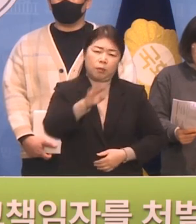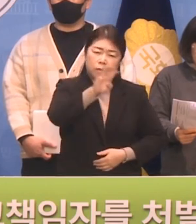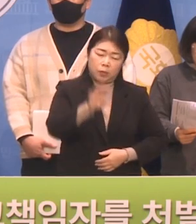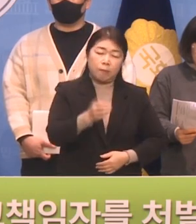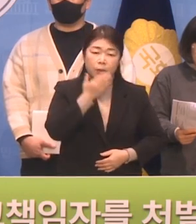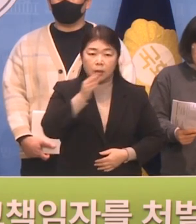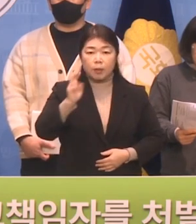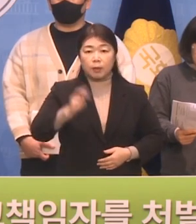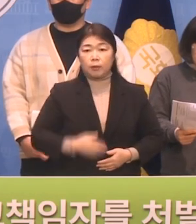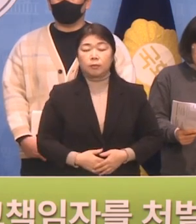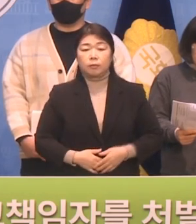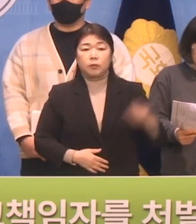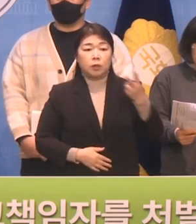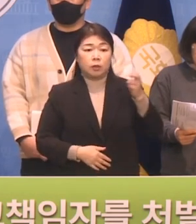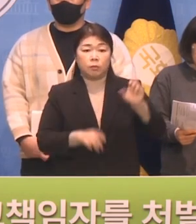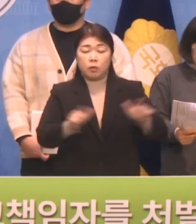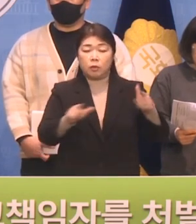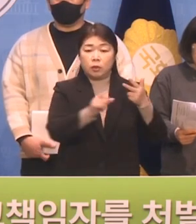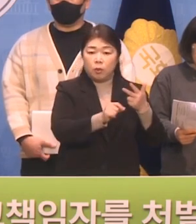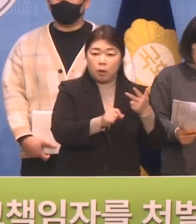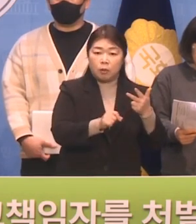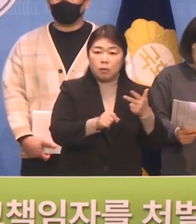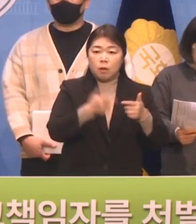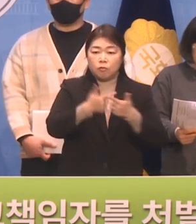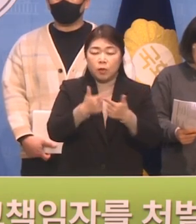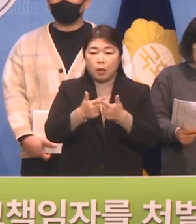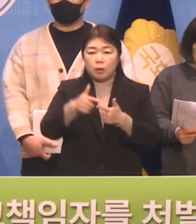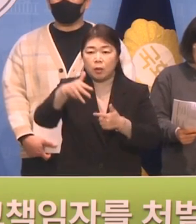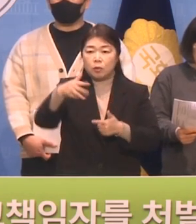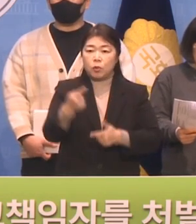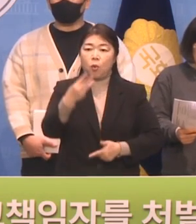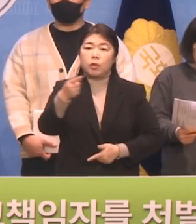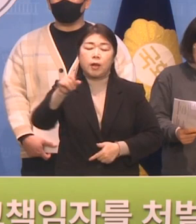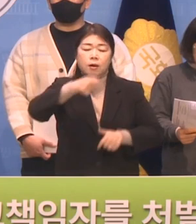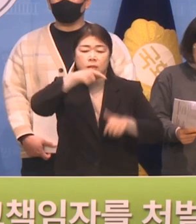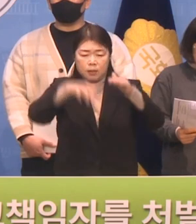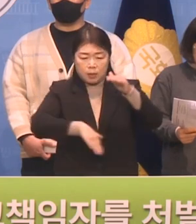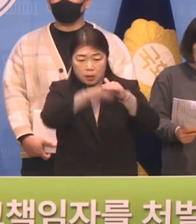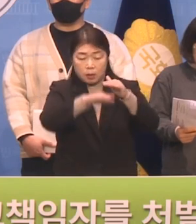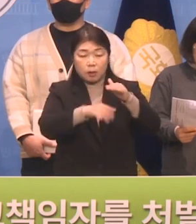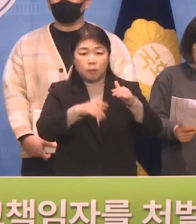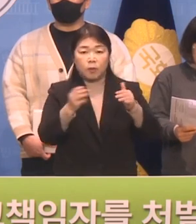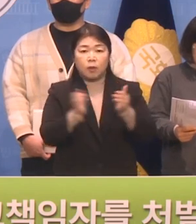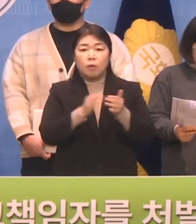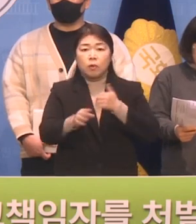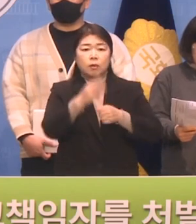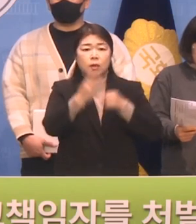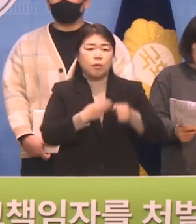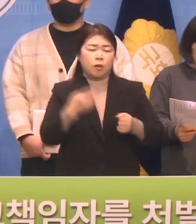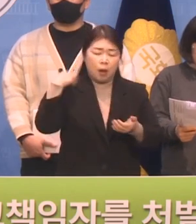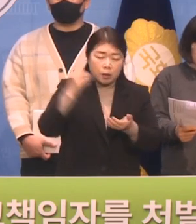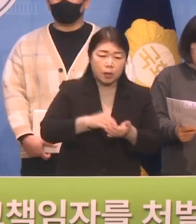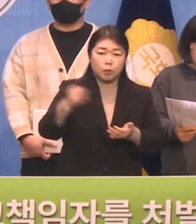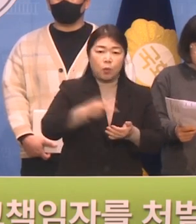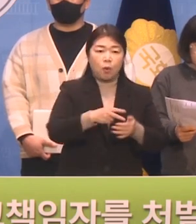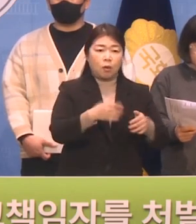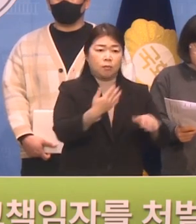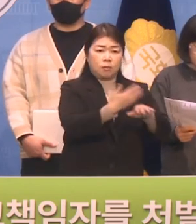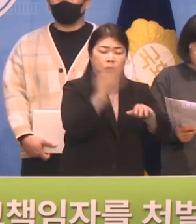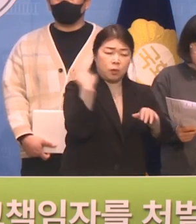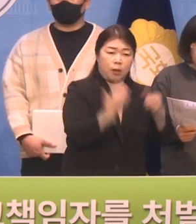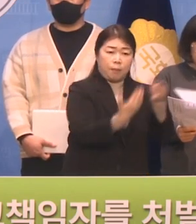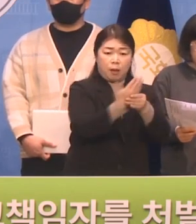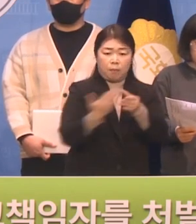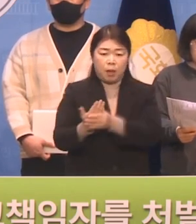7월 부산 초량 지하차도 참사 이후 3년 만에 똑같은 지하차도 참사가 발생했듯 말이다.